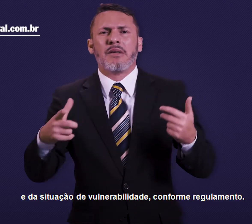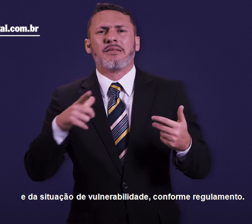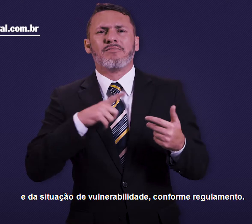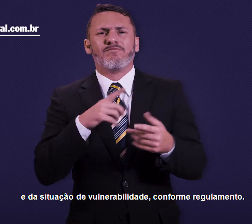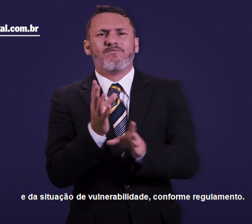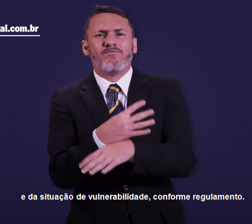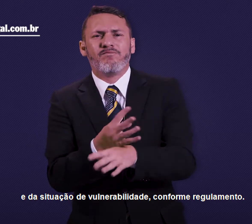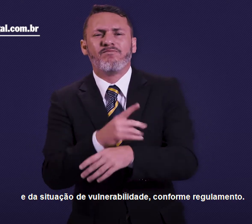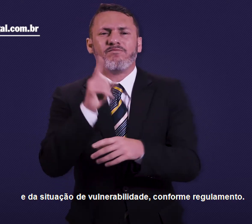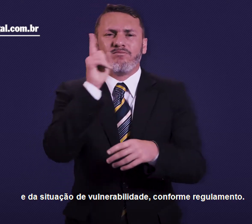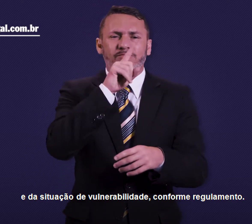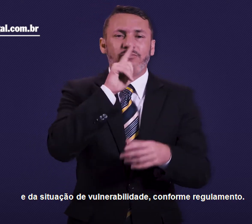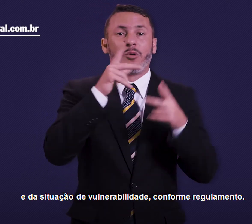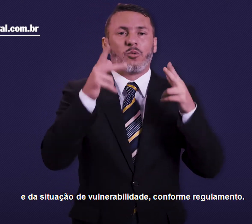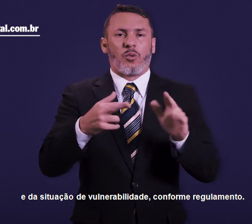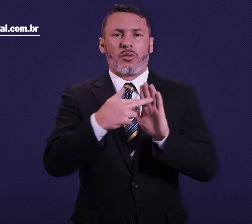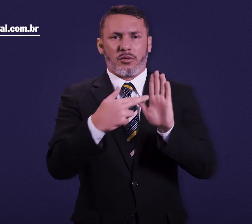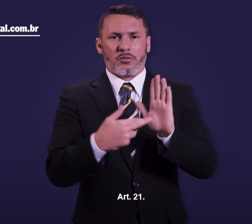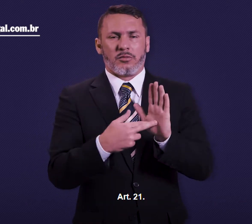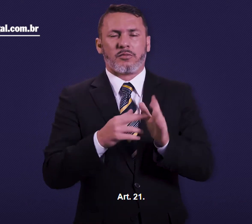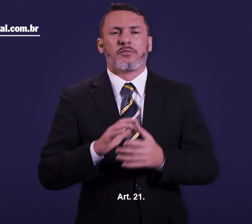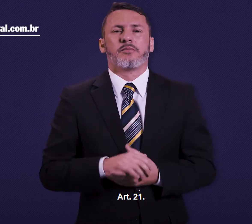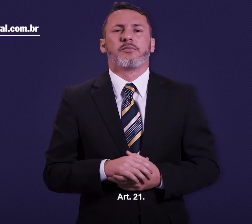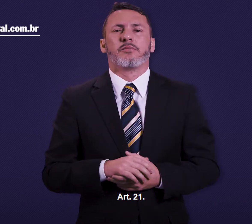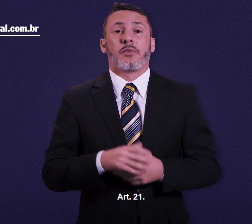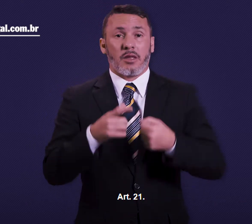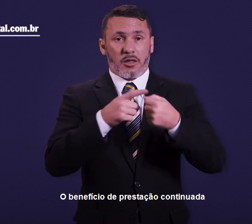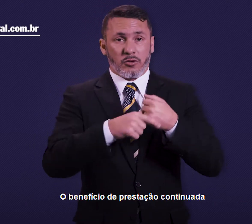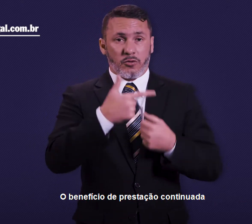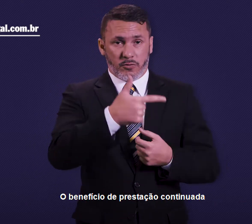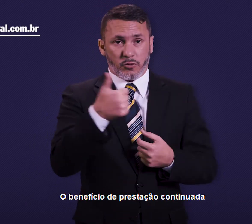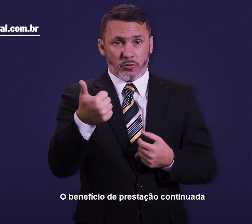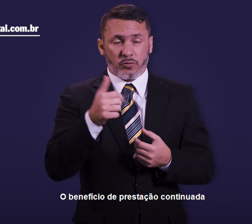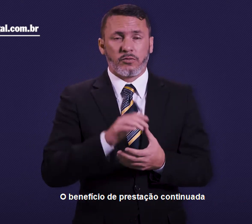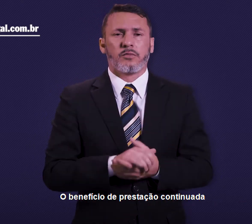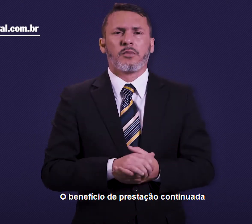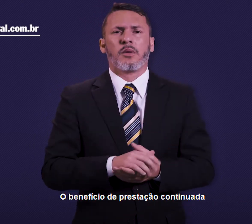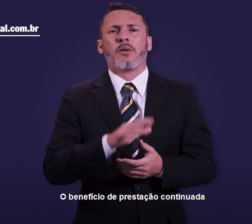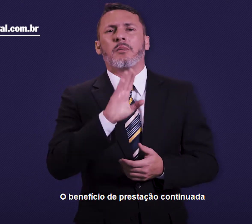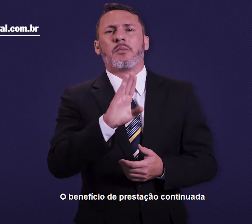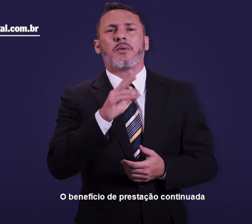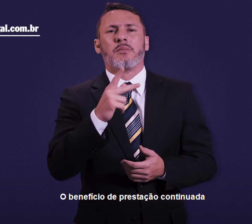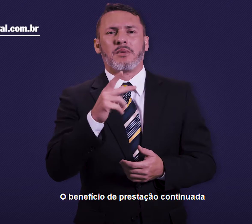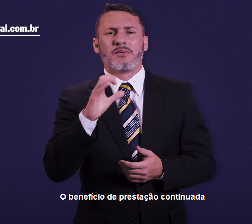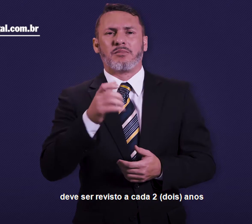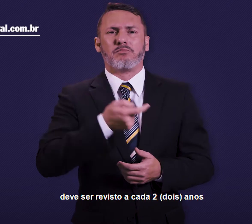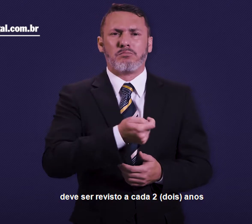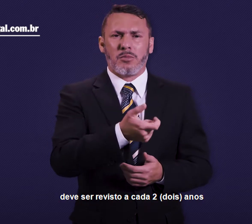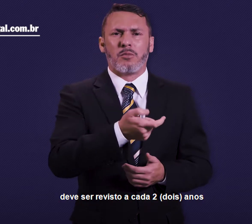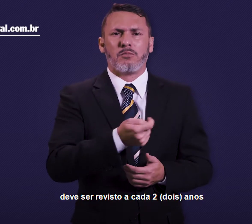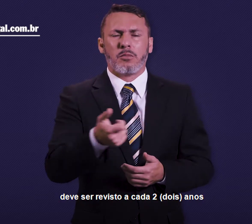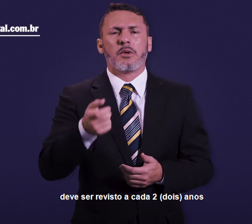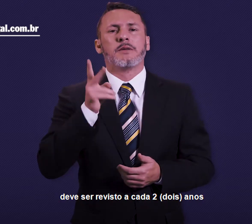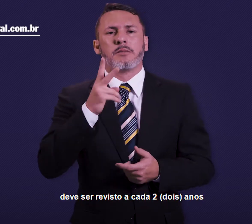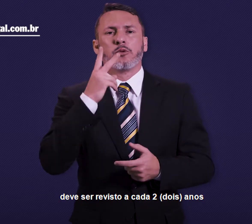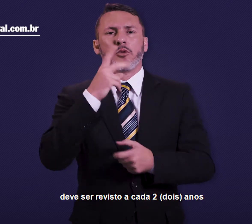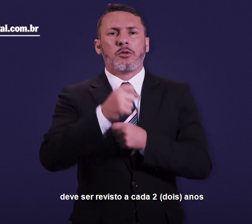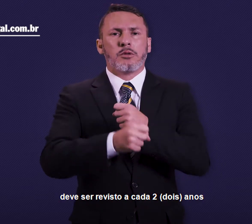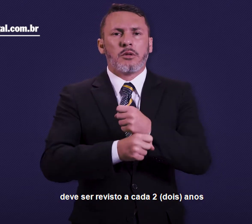vulnerabilidade, conforme regulamento. Artigo 21. O benefício de prestação continuada deve ser revisto a cada 2